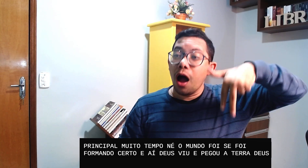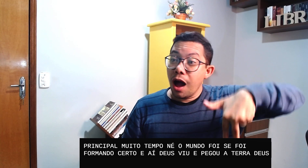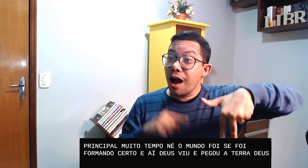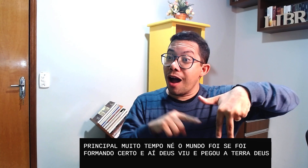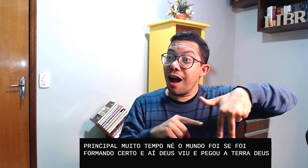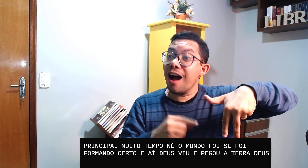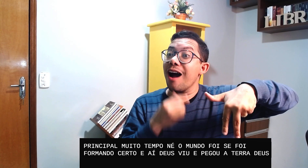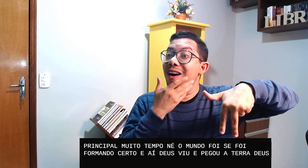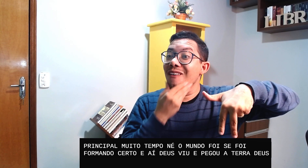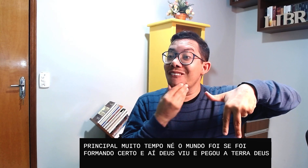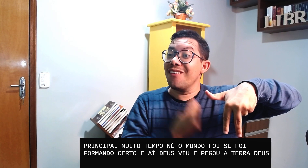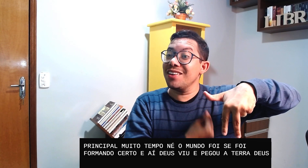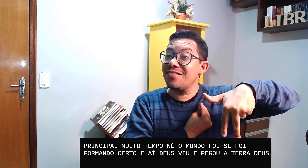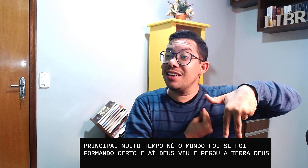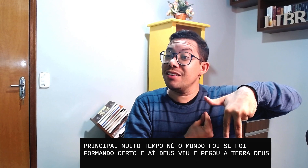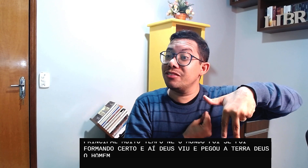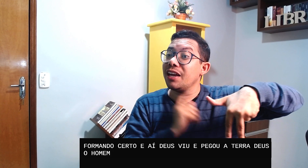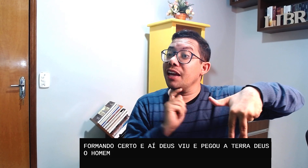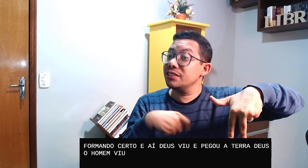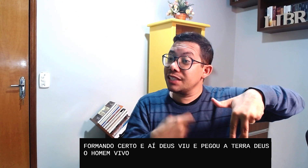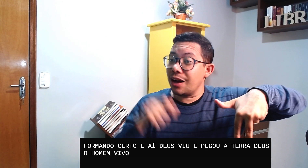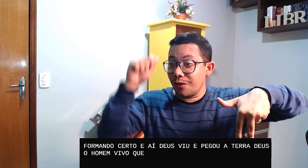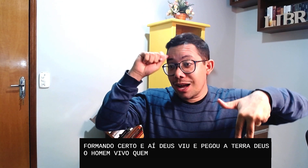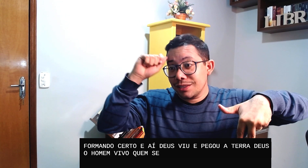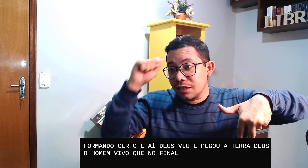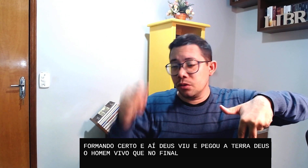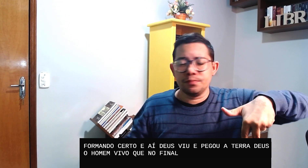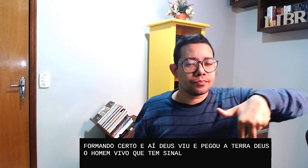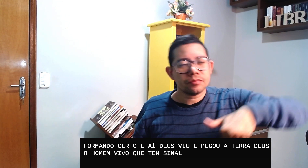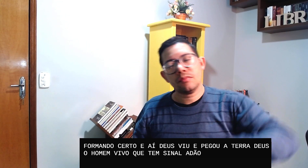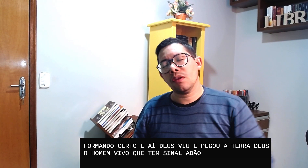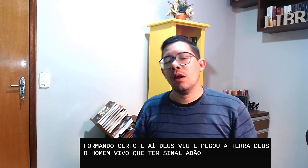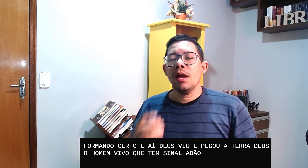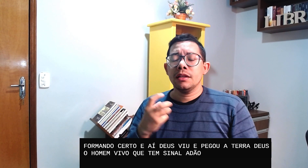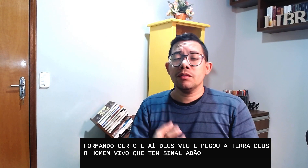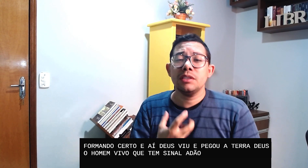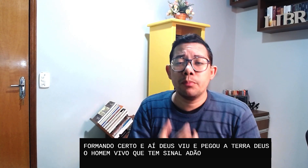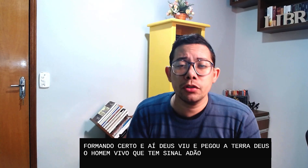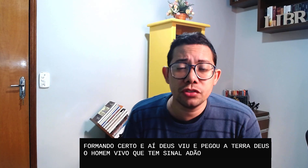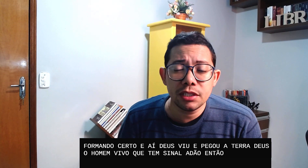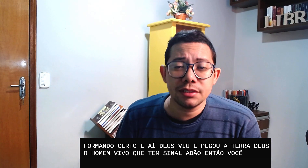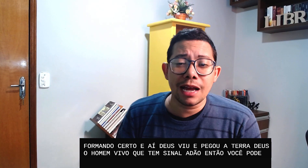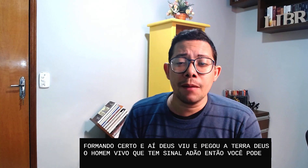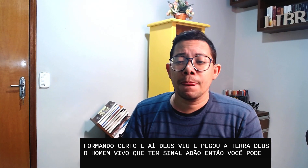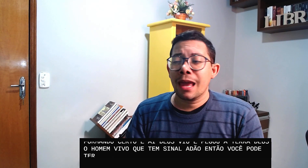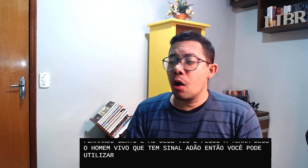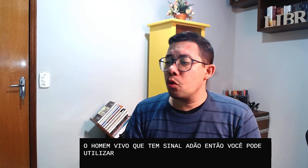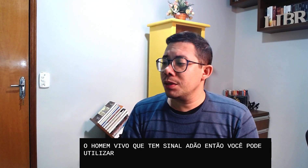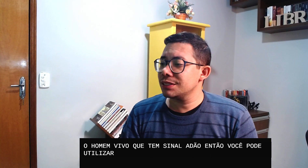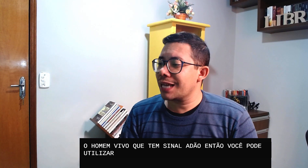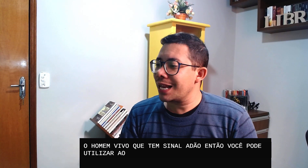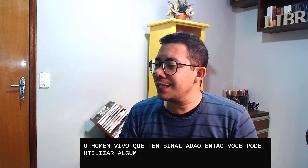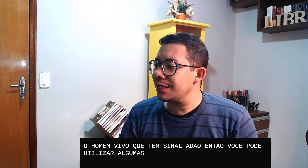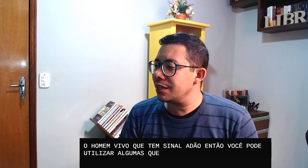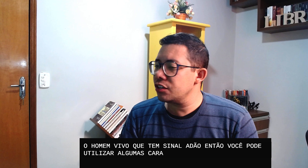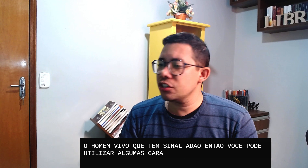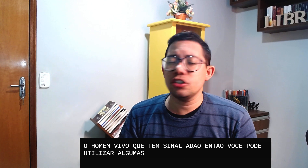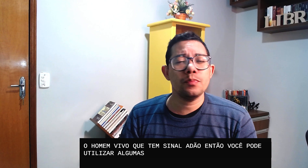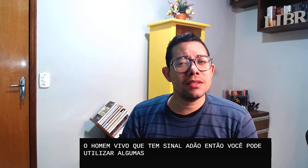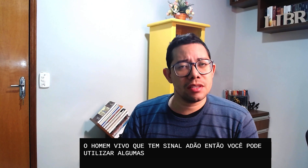Ah, o homem vivo, quem? Sinal, Adão. Então você pode utilizar algumas características